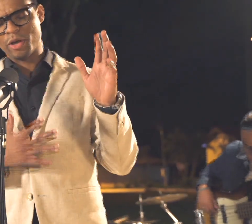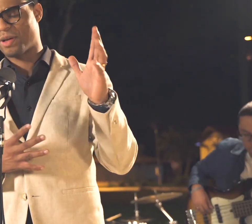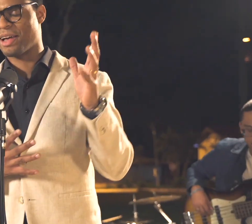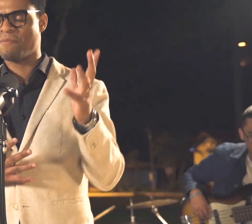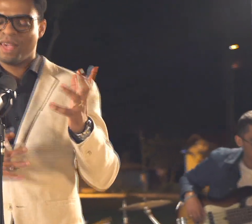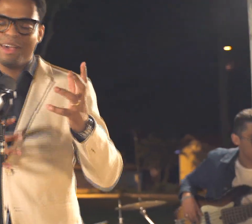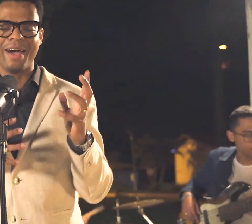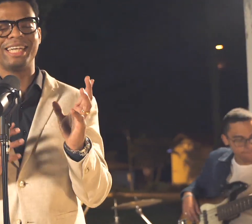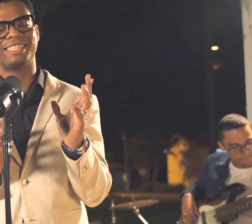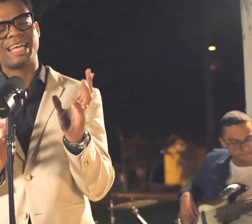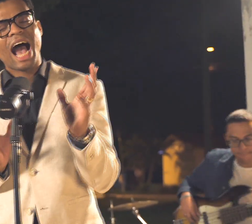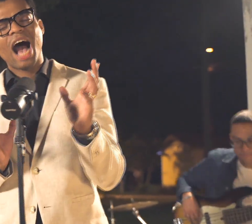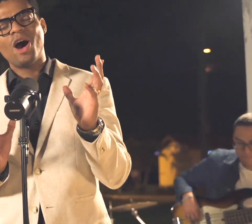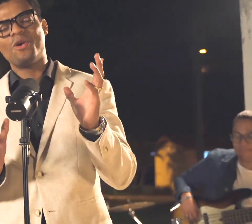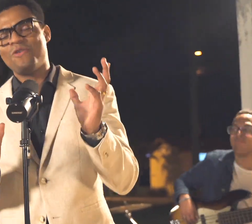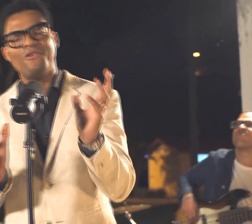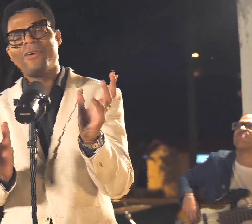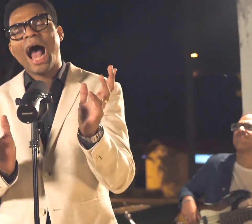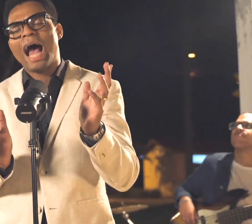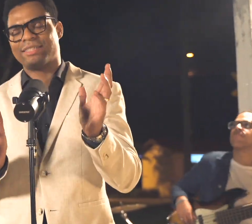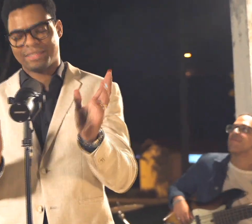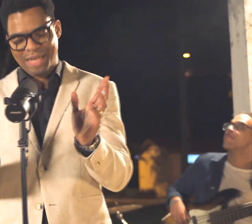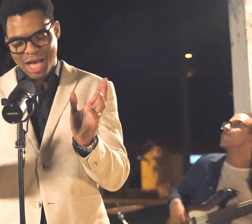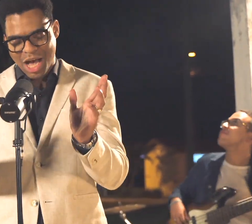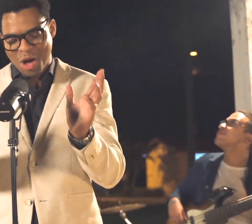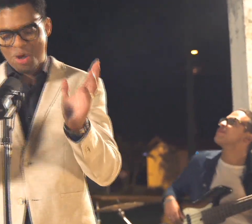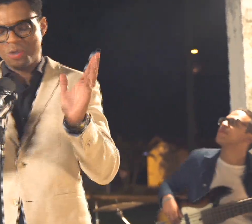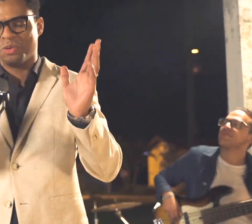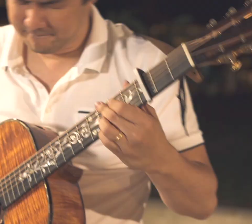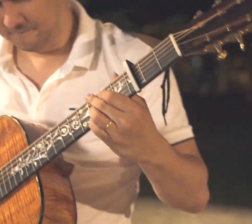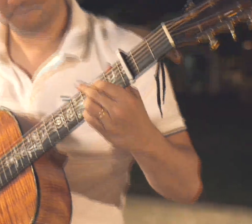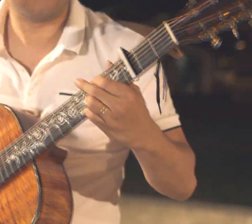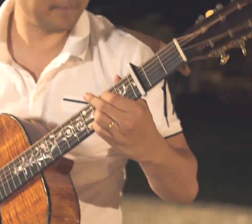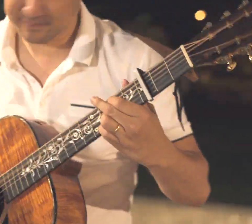O teu caminho é salvação.